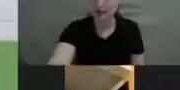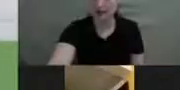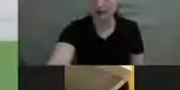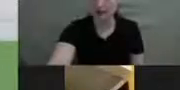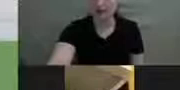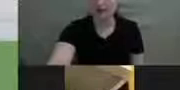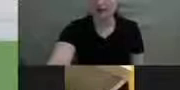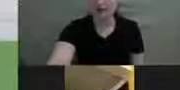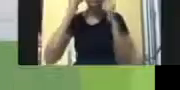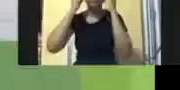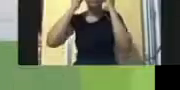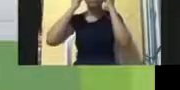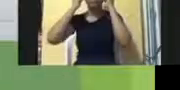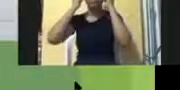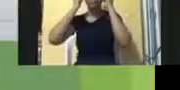aquí.